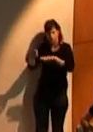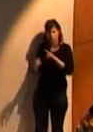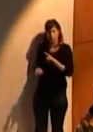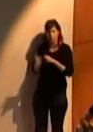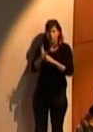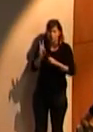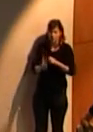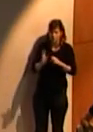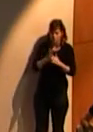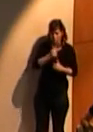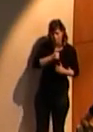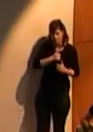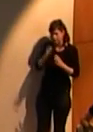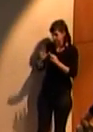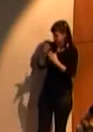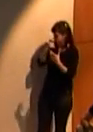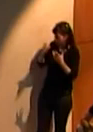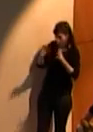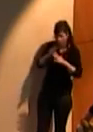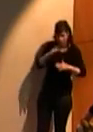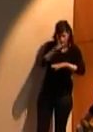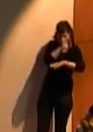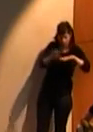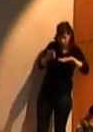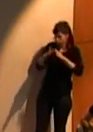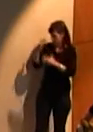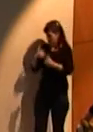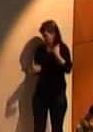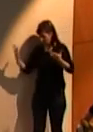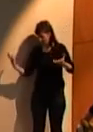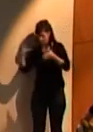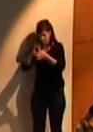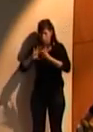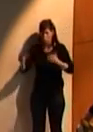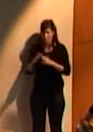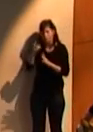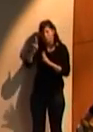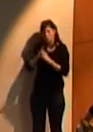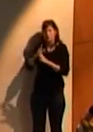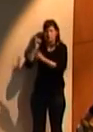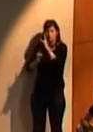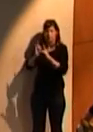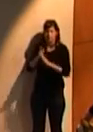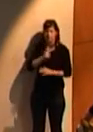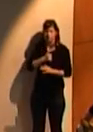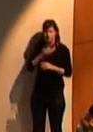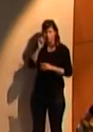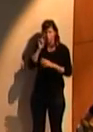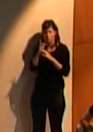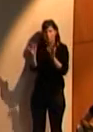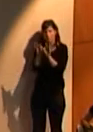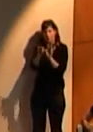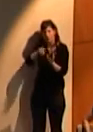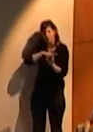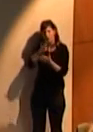part, cette question du handicap dans l'architecture, elle est liée surtout à une histoire personnelle, puisque j'ai mon frère qui est trisomique, qui a